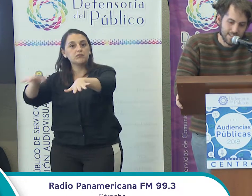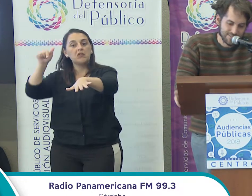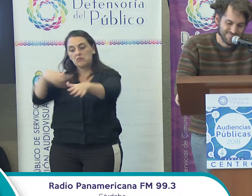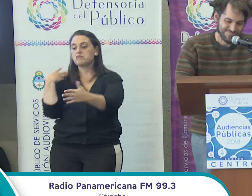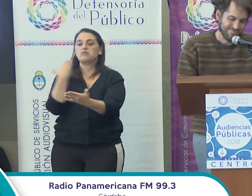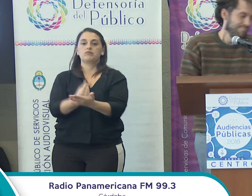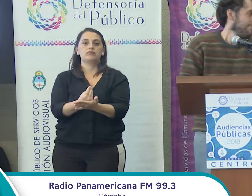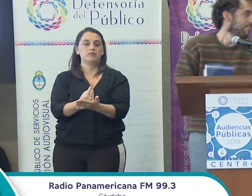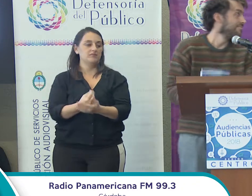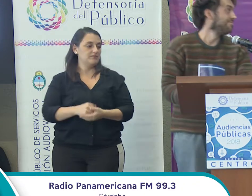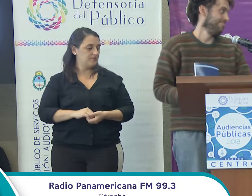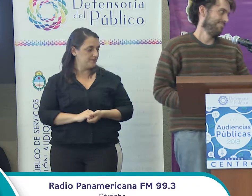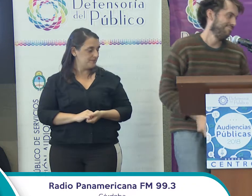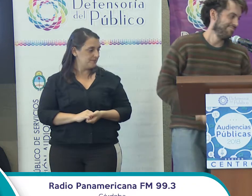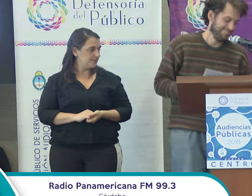presentes